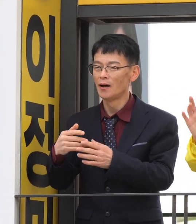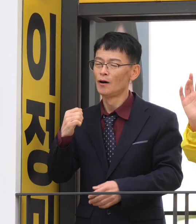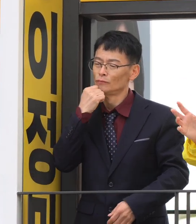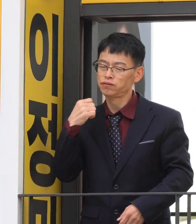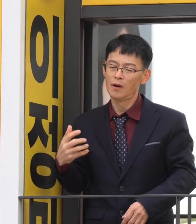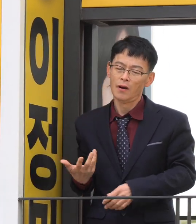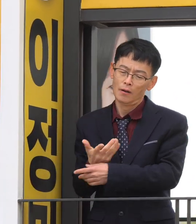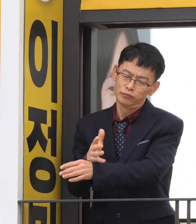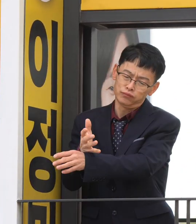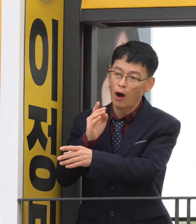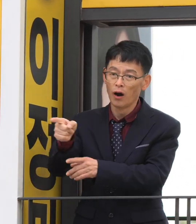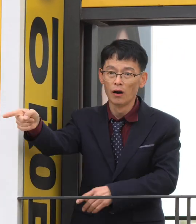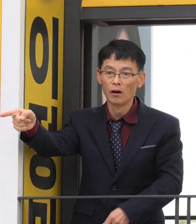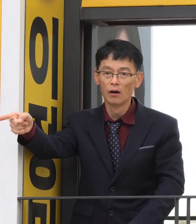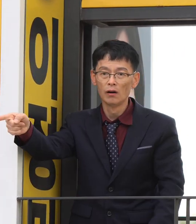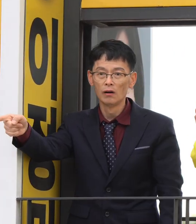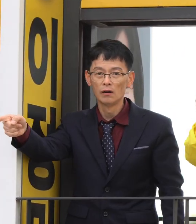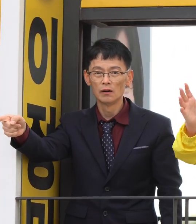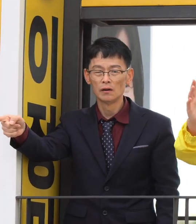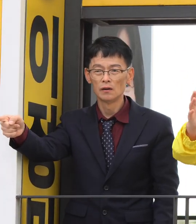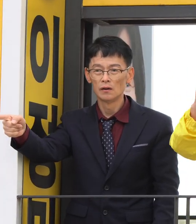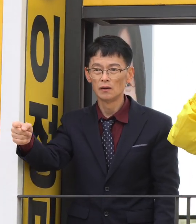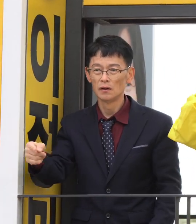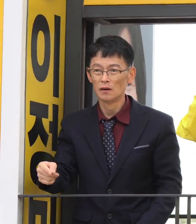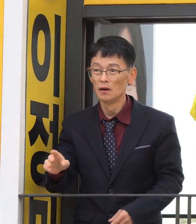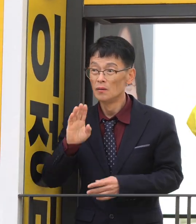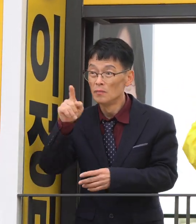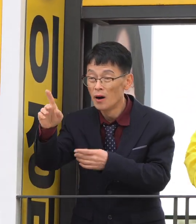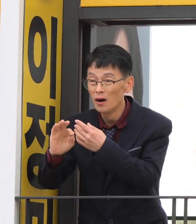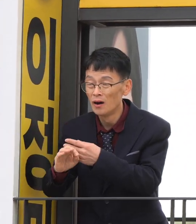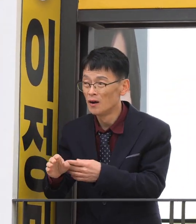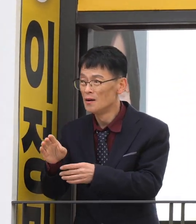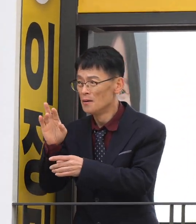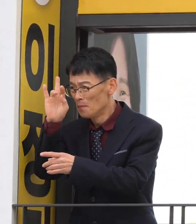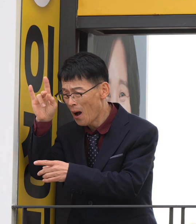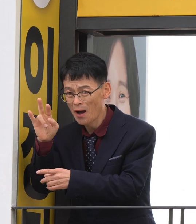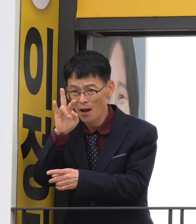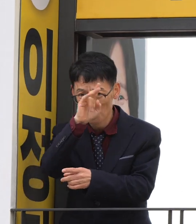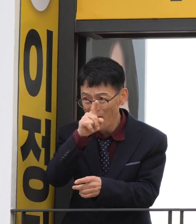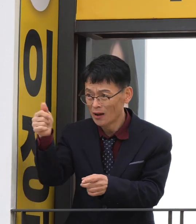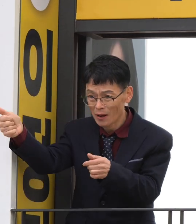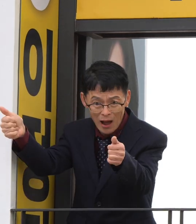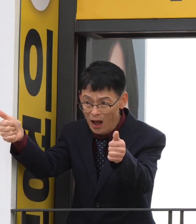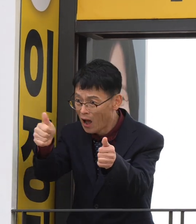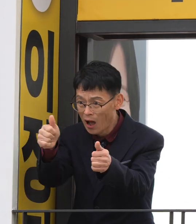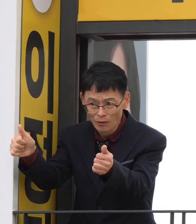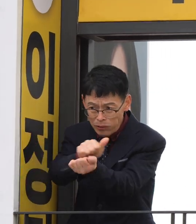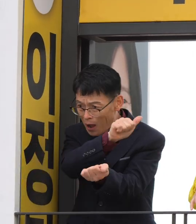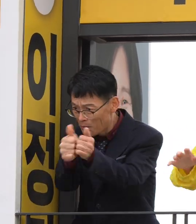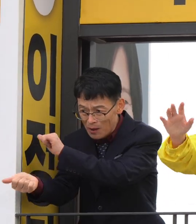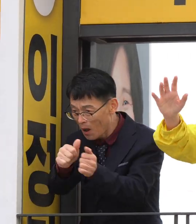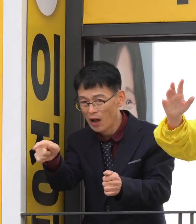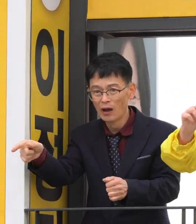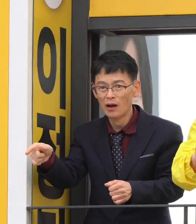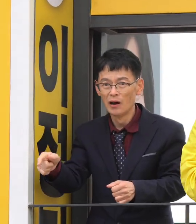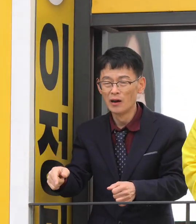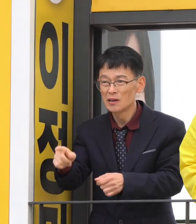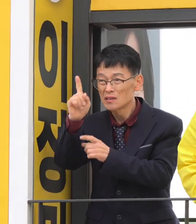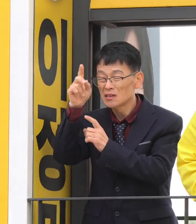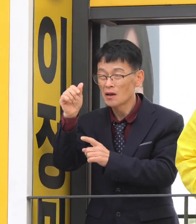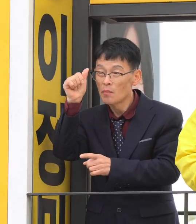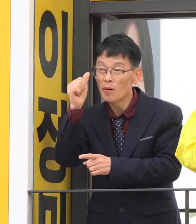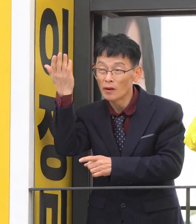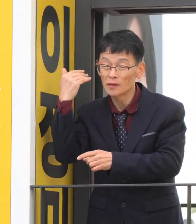코미디가 벌어지고 있습니다. 친박이 친박 아웃을 이야기하고 있습니다. 이명박